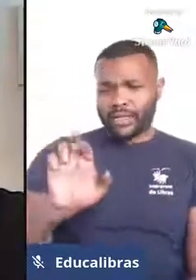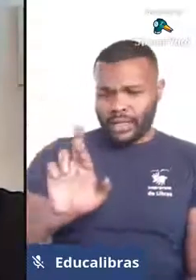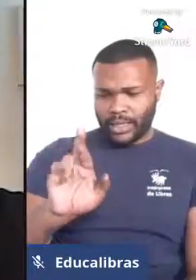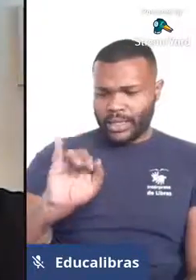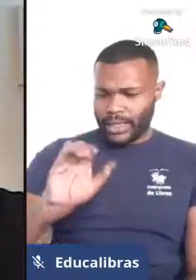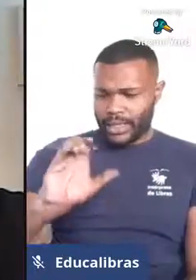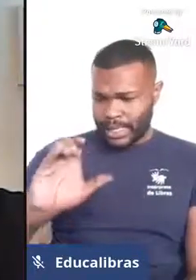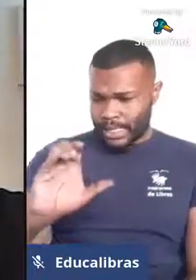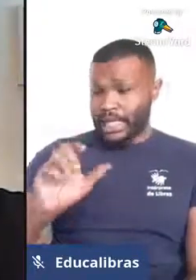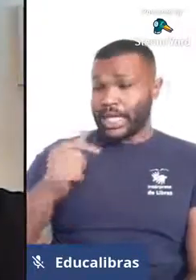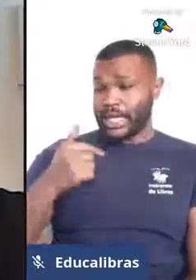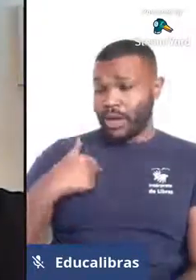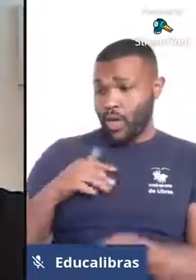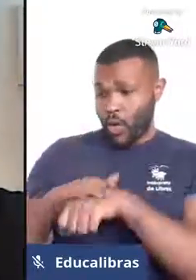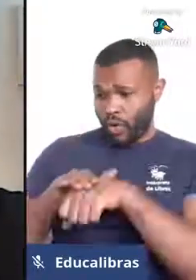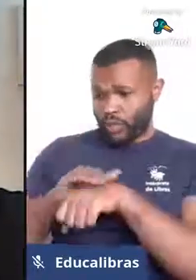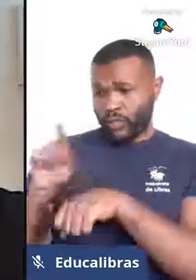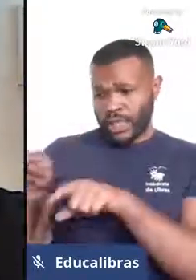você falou muito disso,